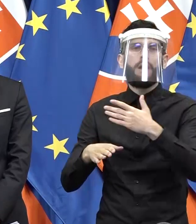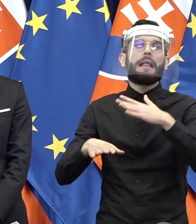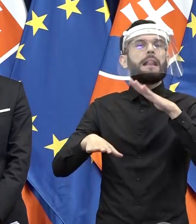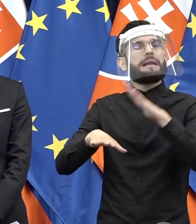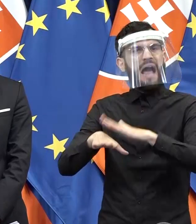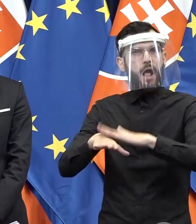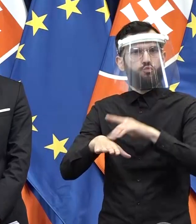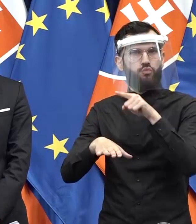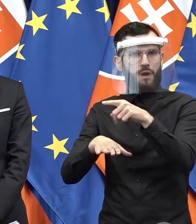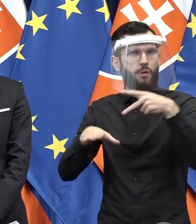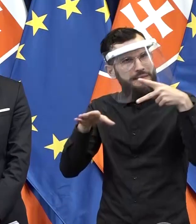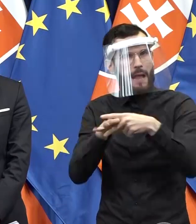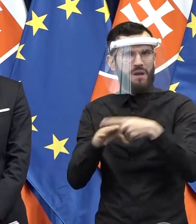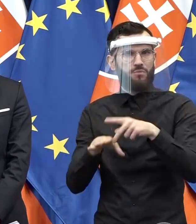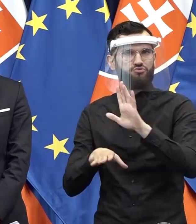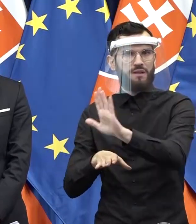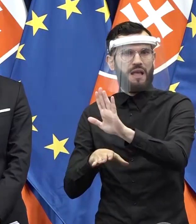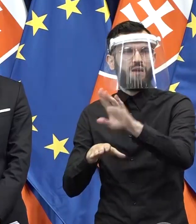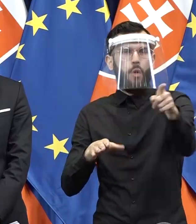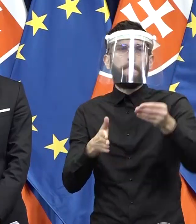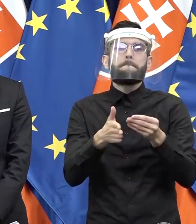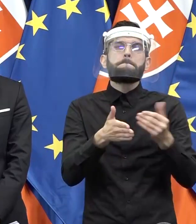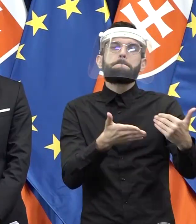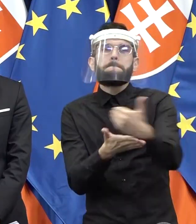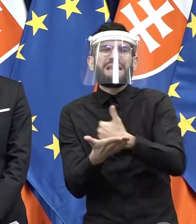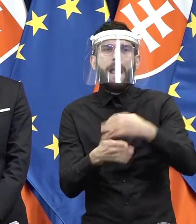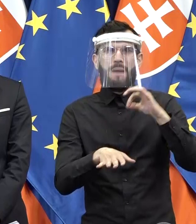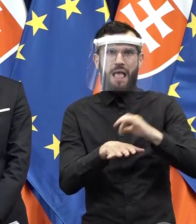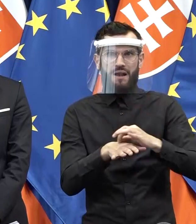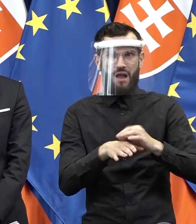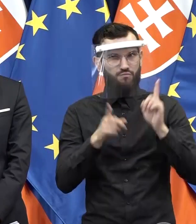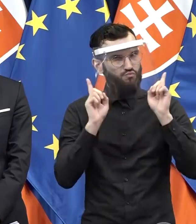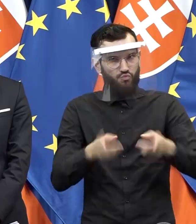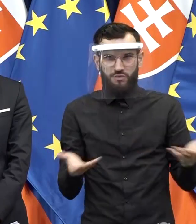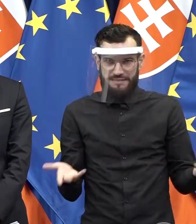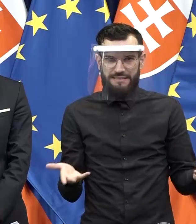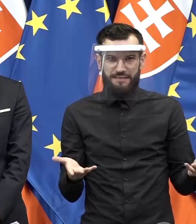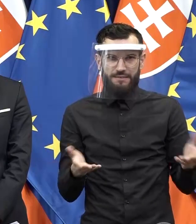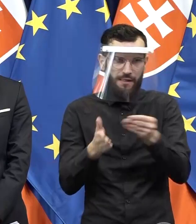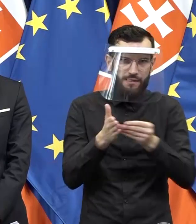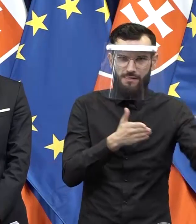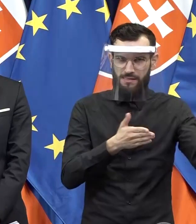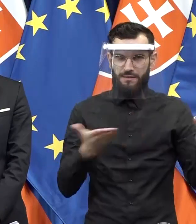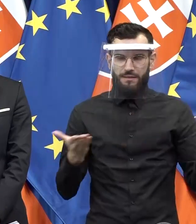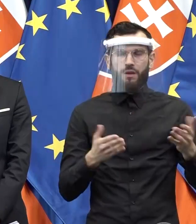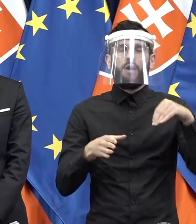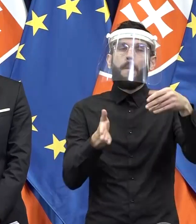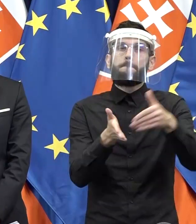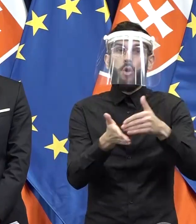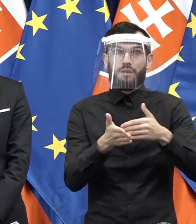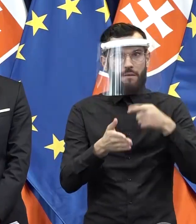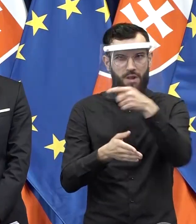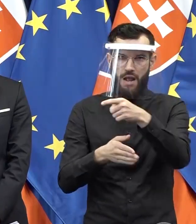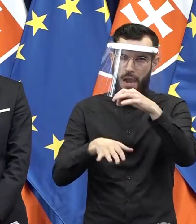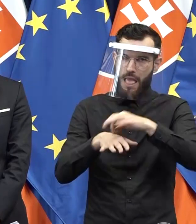výšku príjmu týchto ambulancií lekárov, lebo tie ambulancie sú nevyhnutné na zabezpečenie zdravotnej starostlivosti a potrebujeme ich